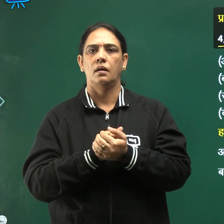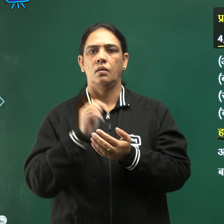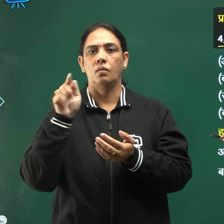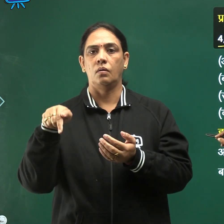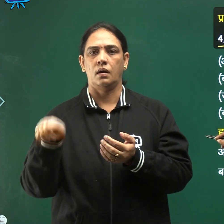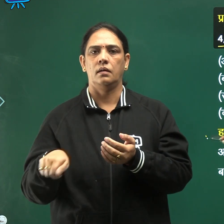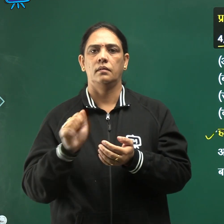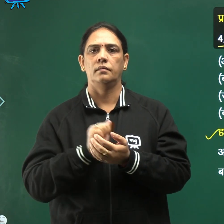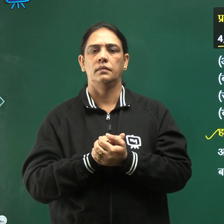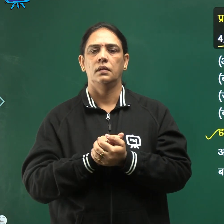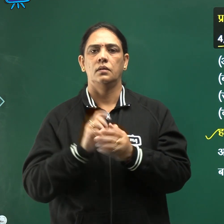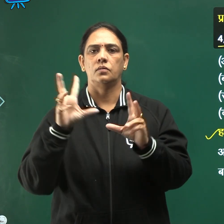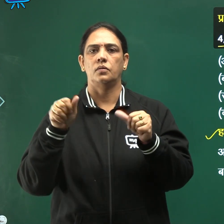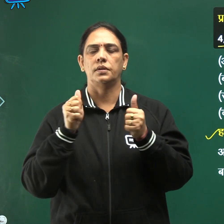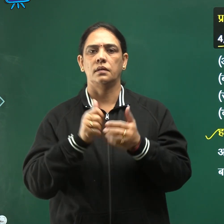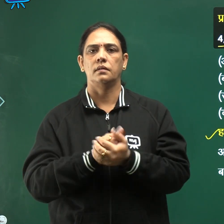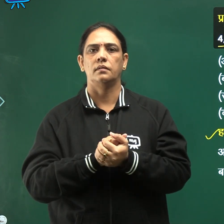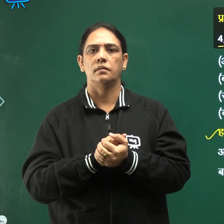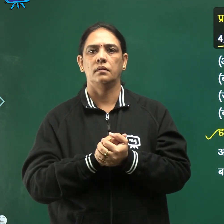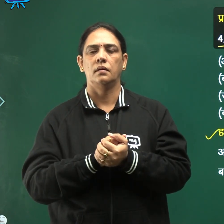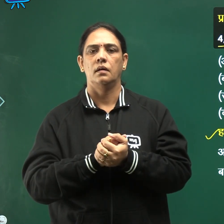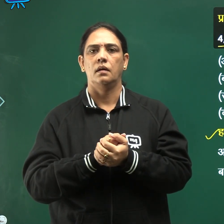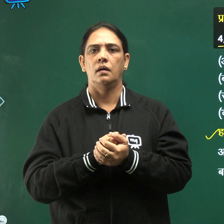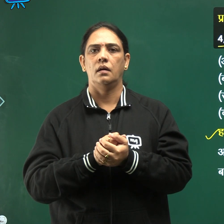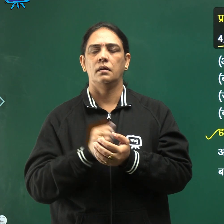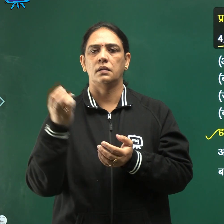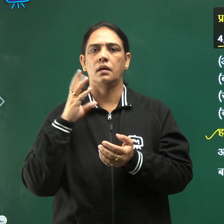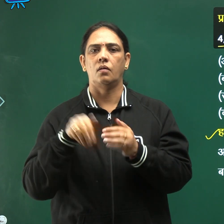होगा। हल, बंटन में